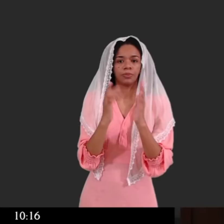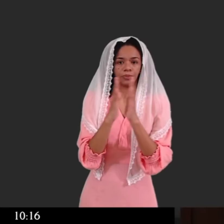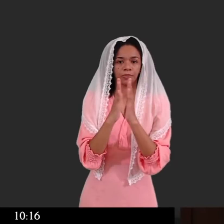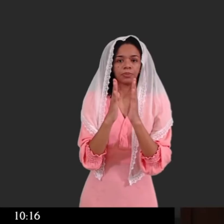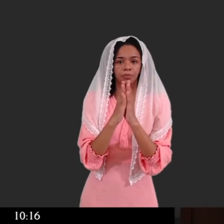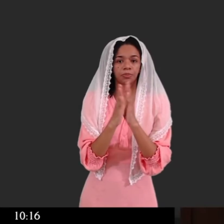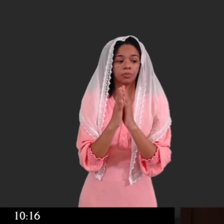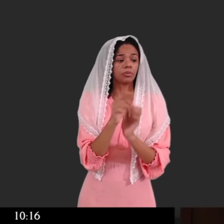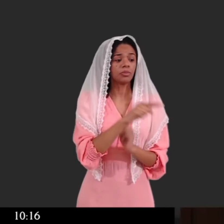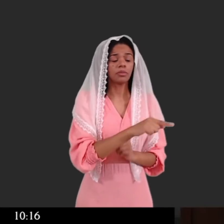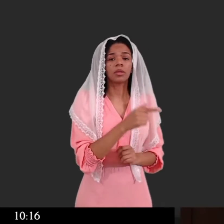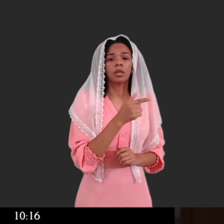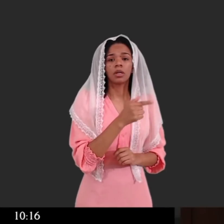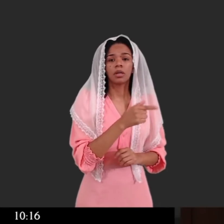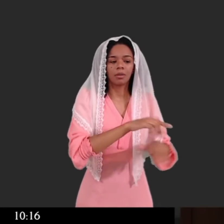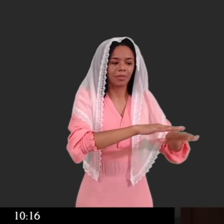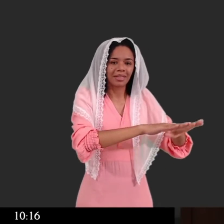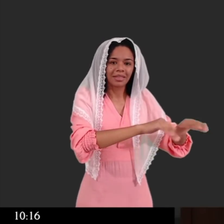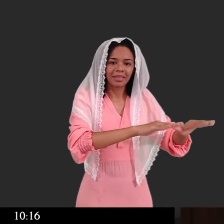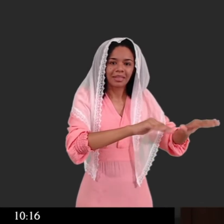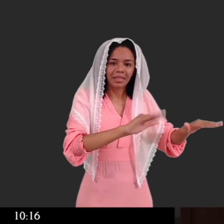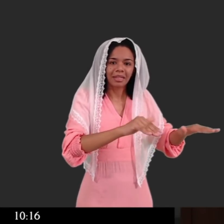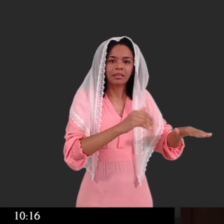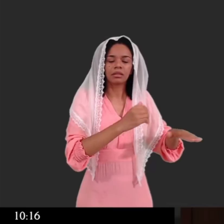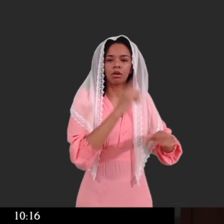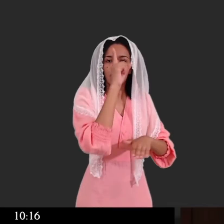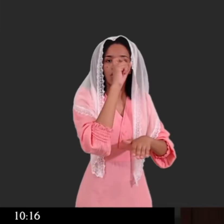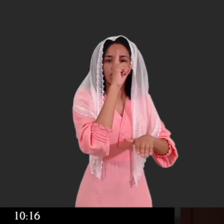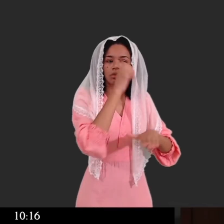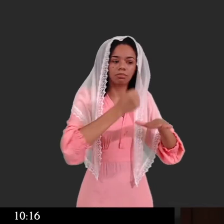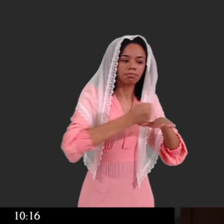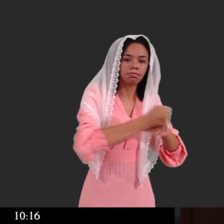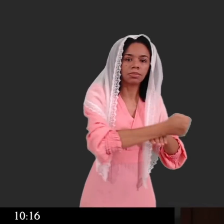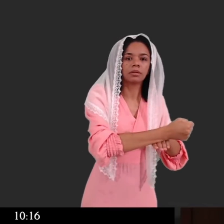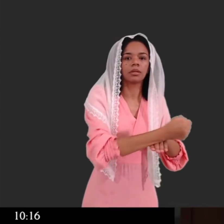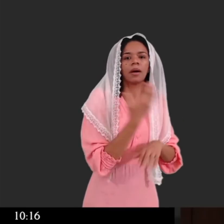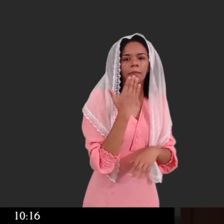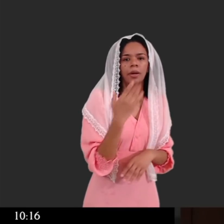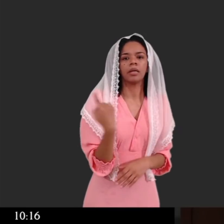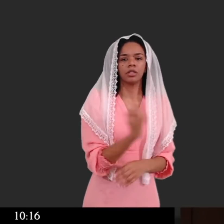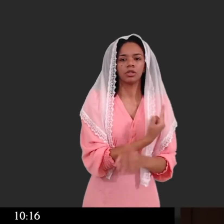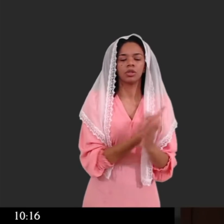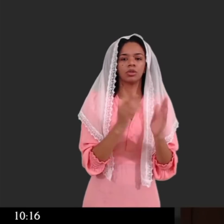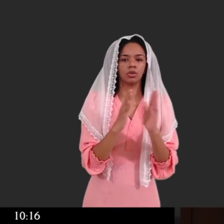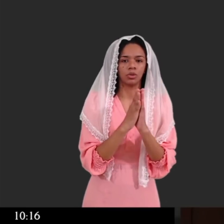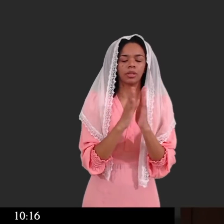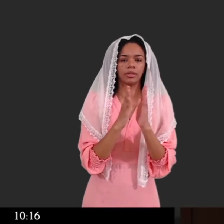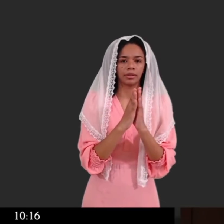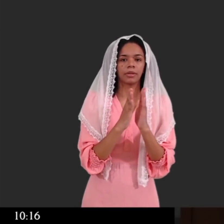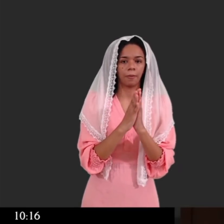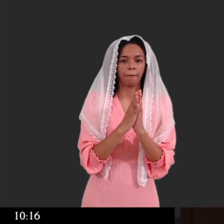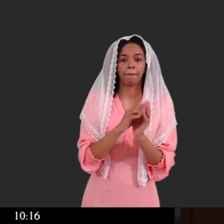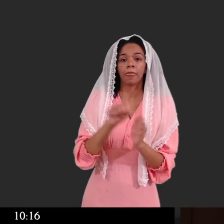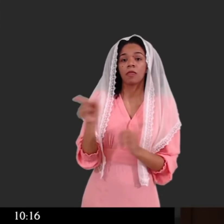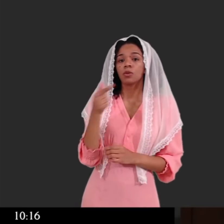irmã Jorgina, do Parque Guarani, está internado. Irmão João, diácono do Jardim Boa Vista, teve um AVC.